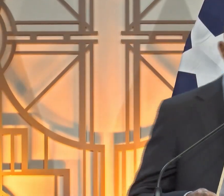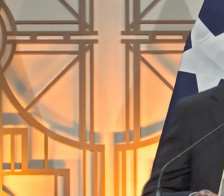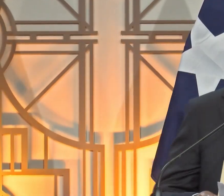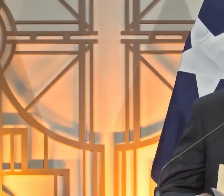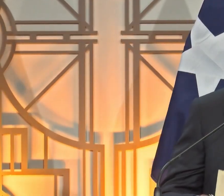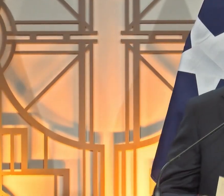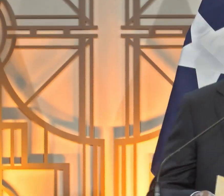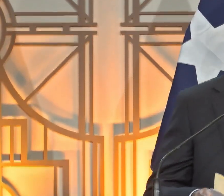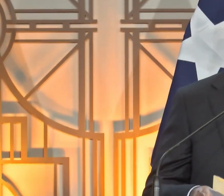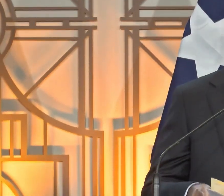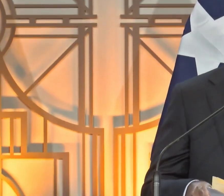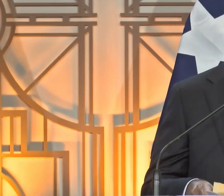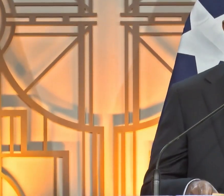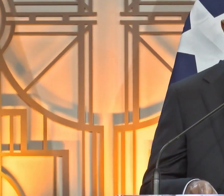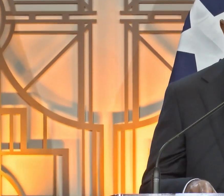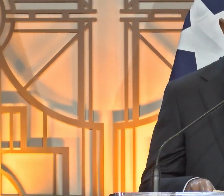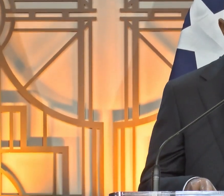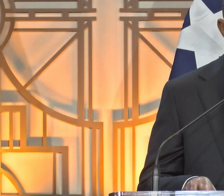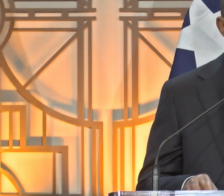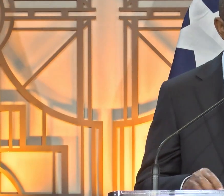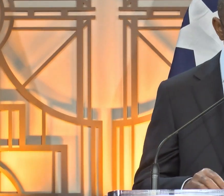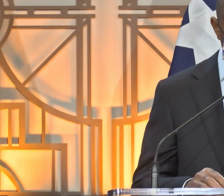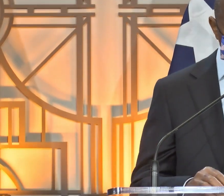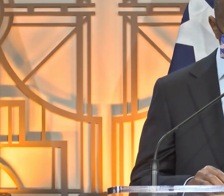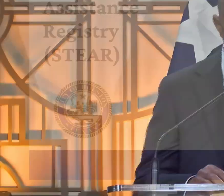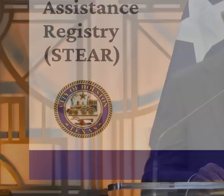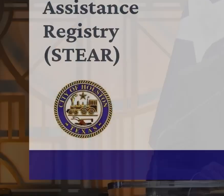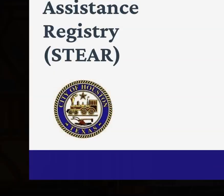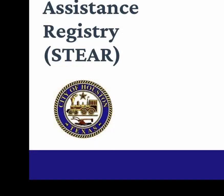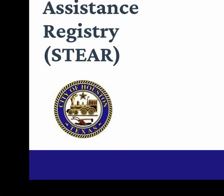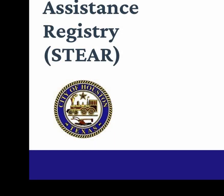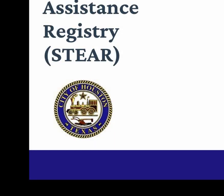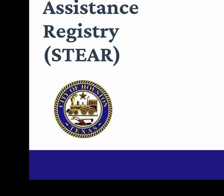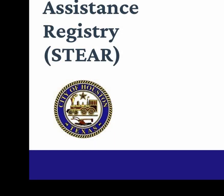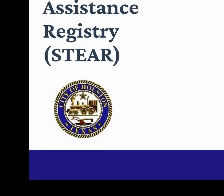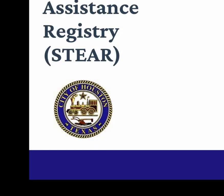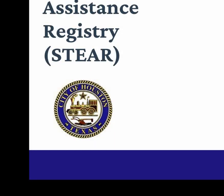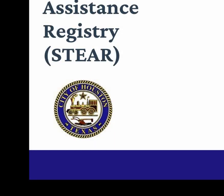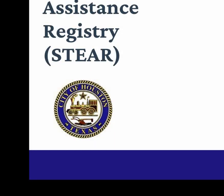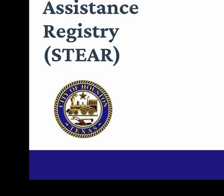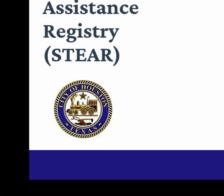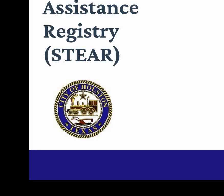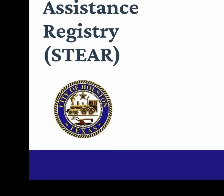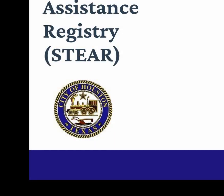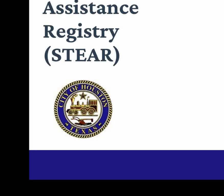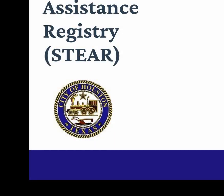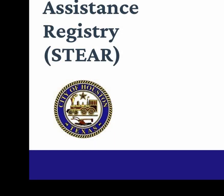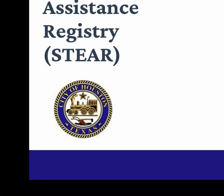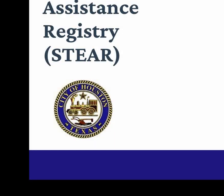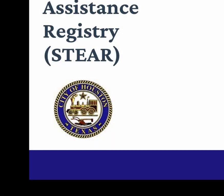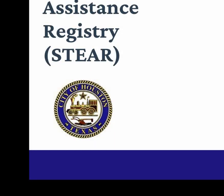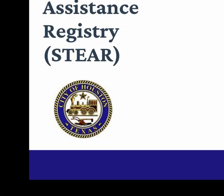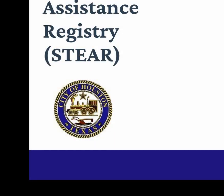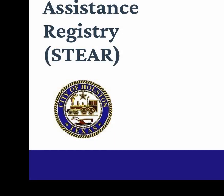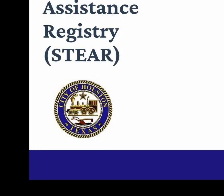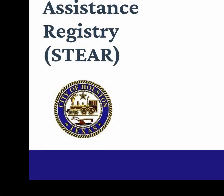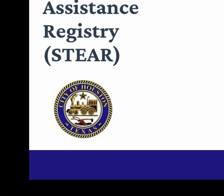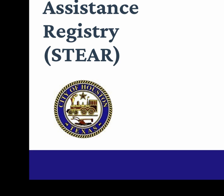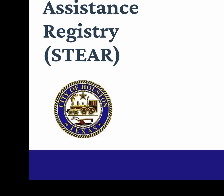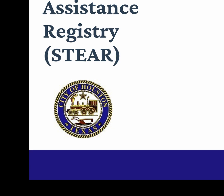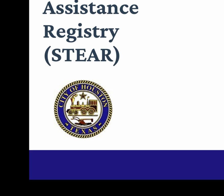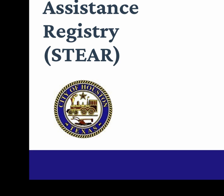Thanks, Chief. And then lastly, Houstonians with disabilities should register today for the State of Texas